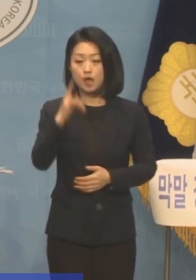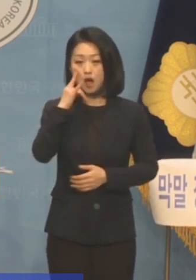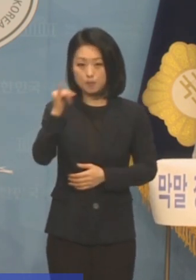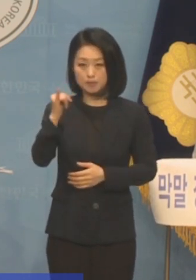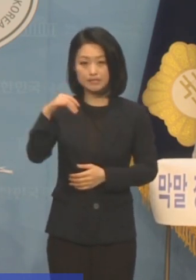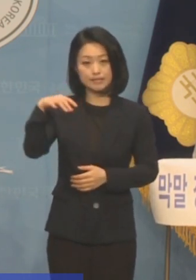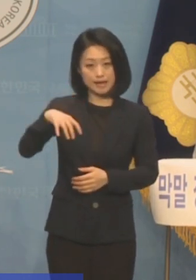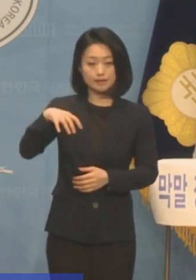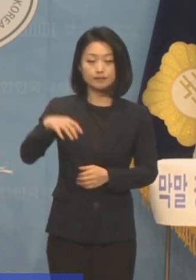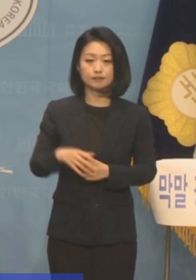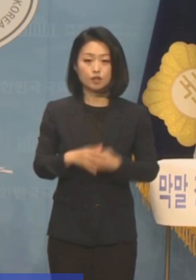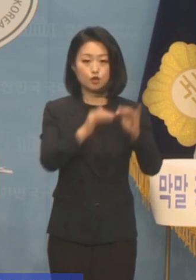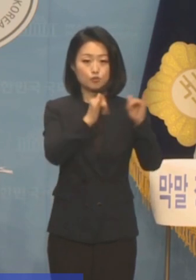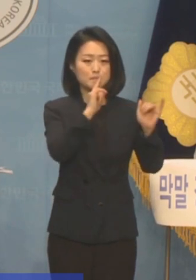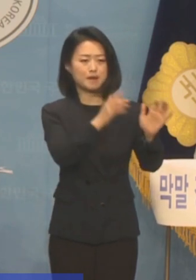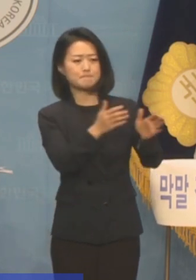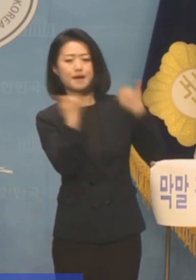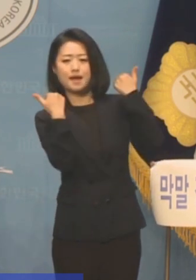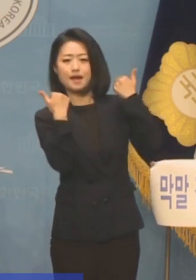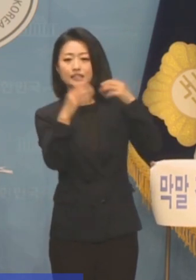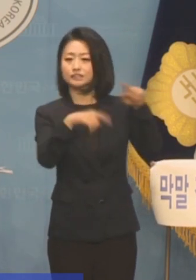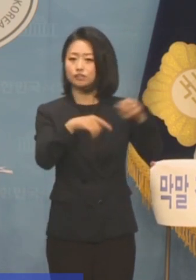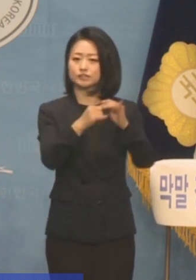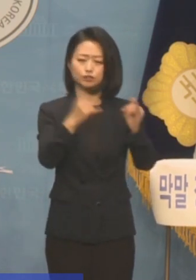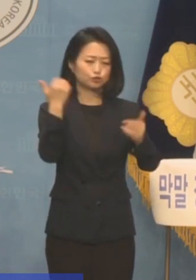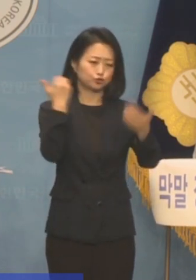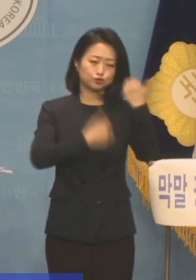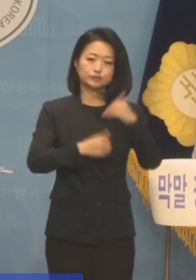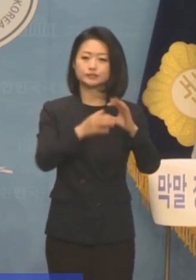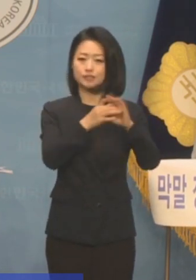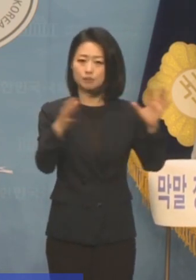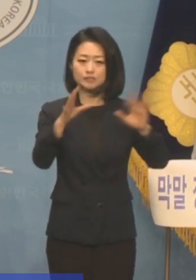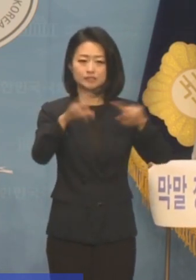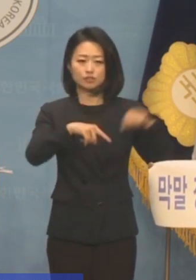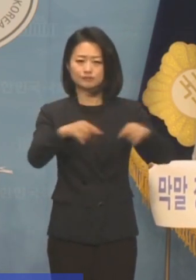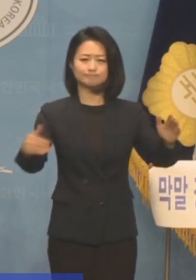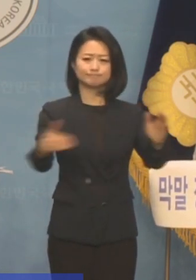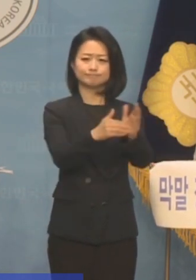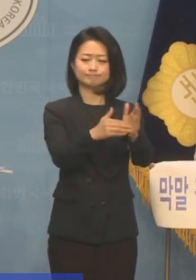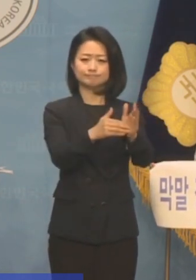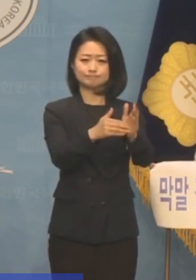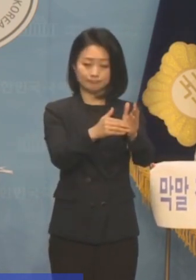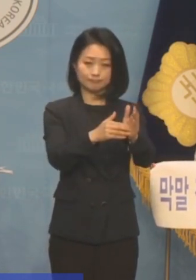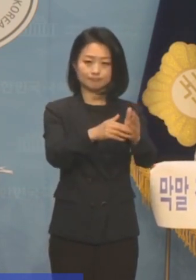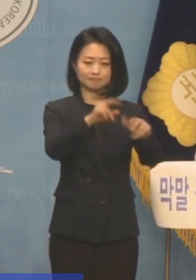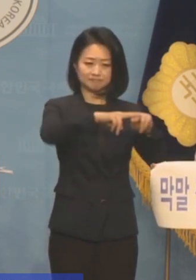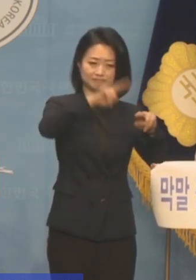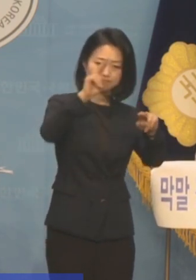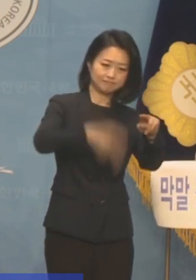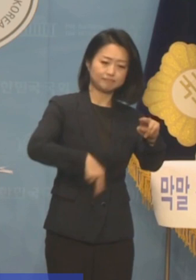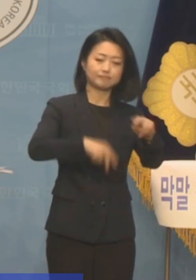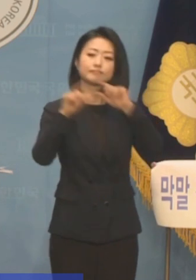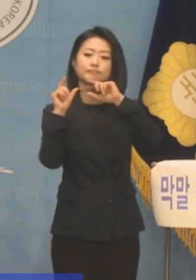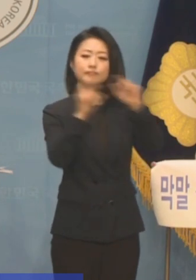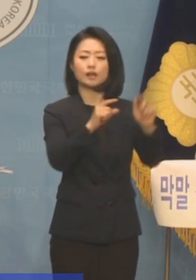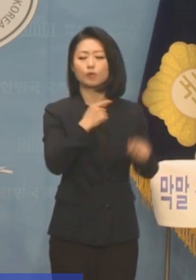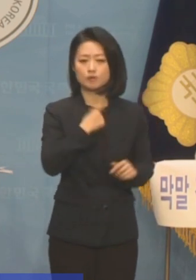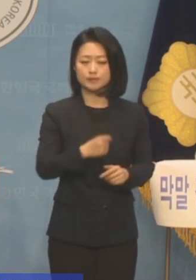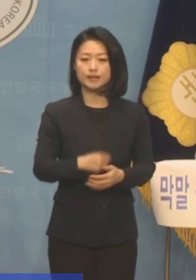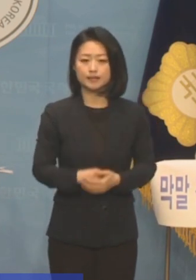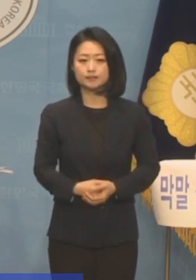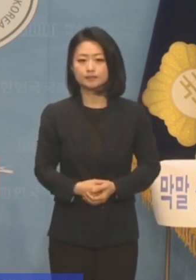어머니들은 국민을 우롱하는 막말 정치인은 누가 되었든지간에 정치적 최고 징계인 정치 사망 송고를 내려야